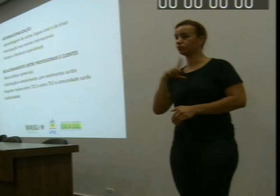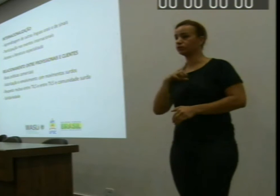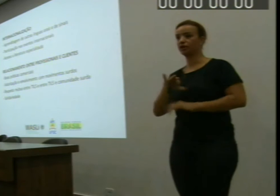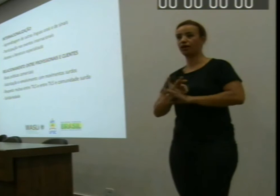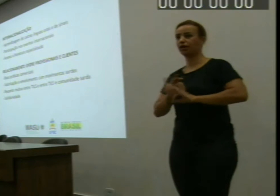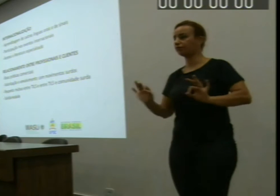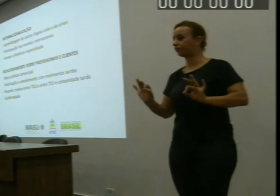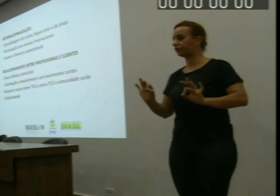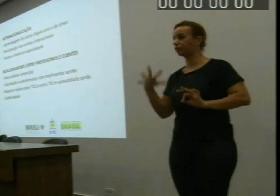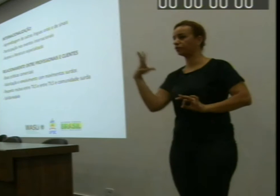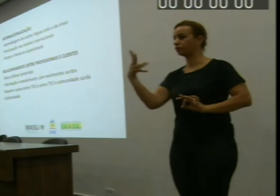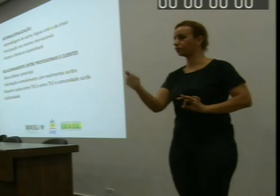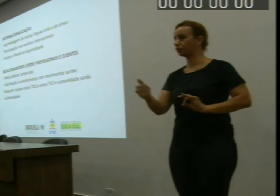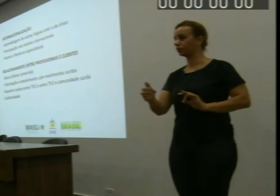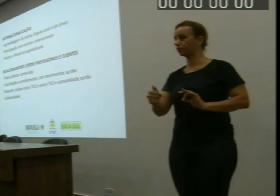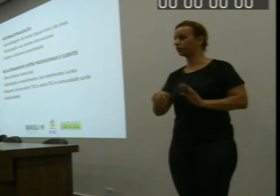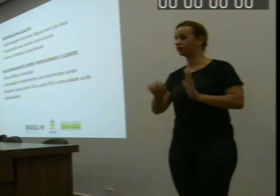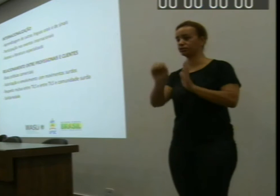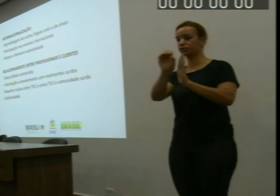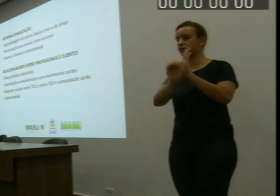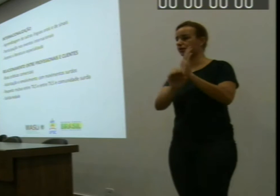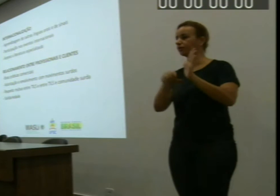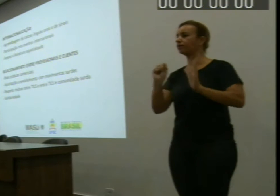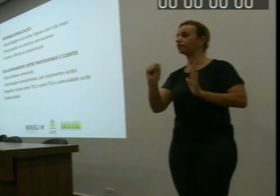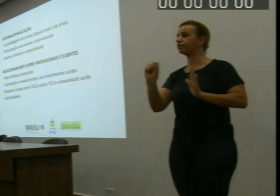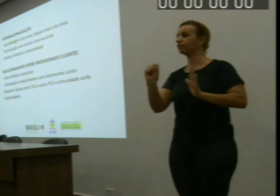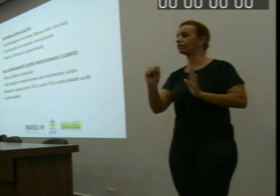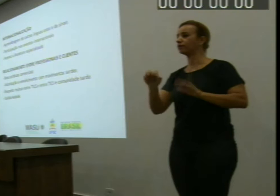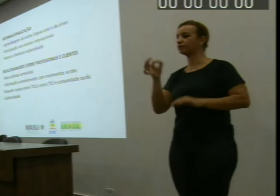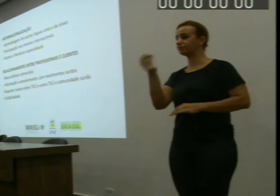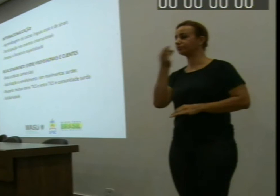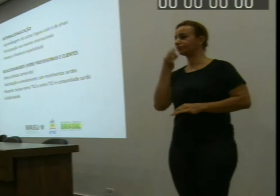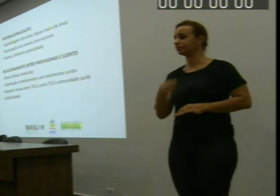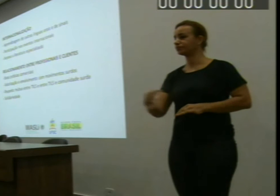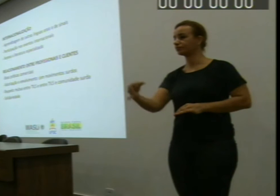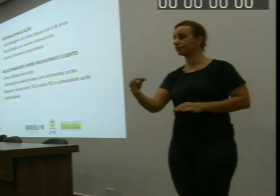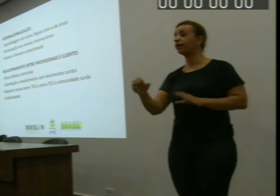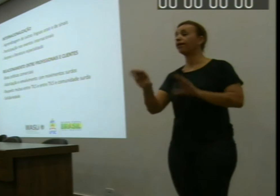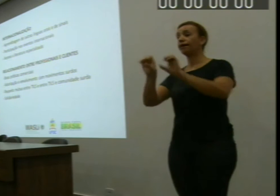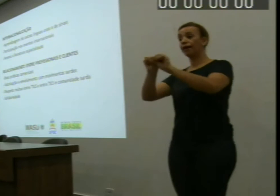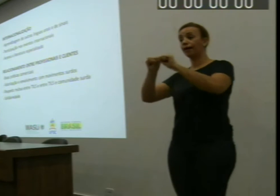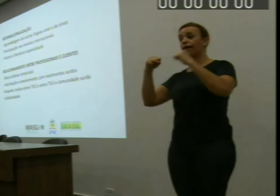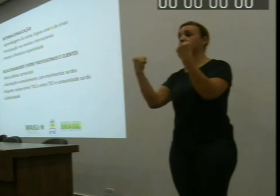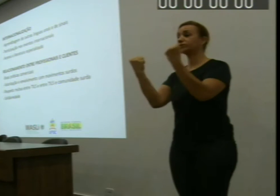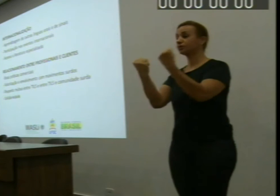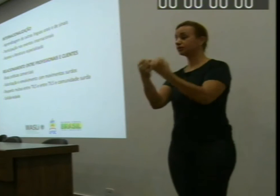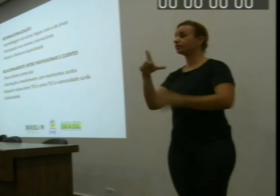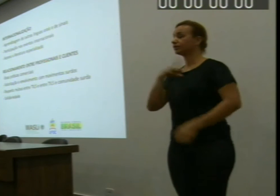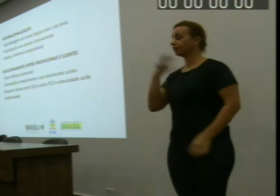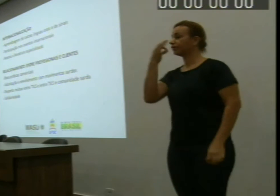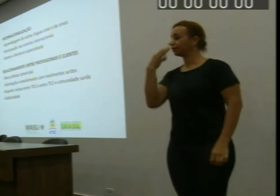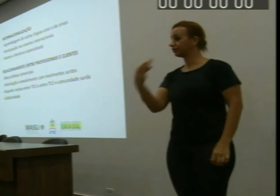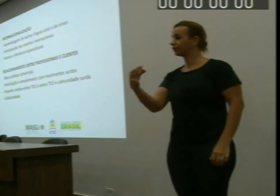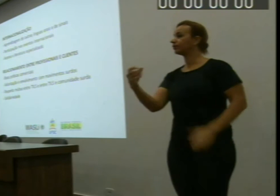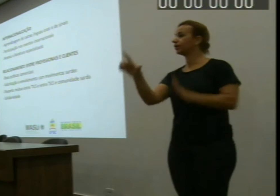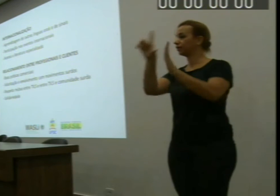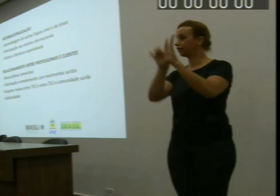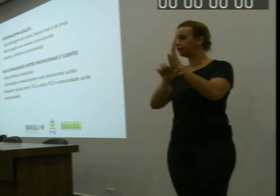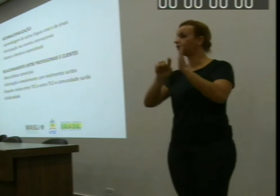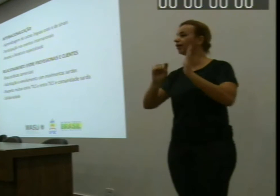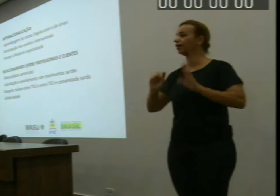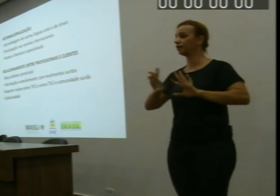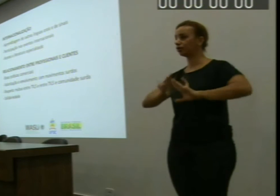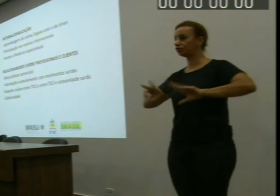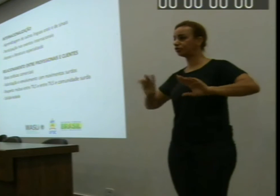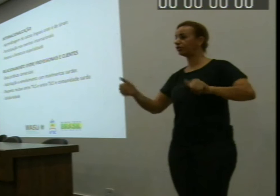inúmeros aspectos E aí todos vão ter que opinar e naturalmente por fim a sociedade também opinar na alteração do do